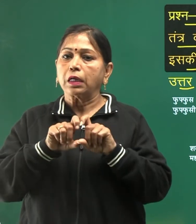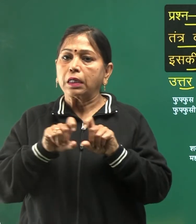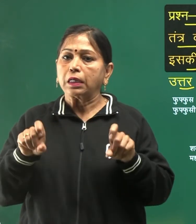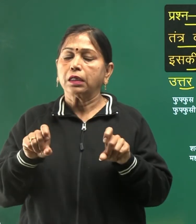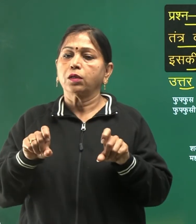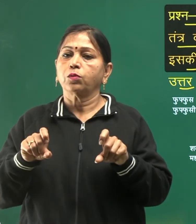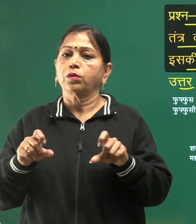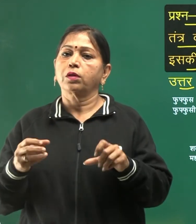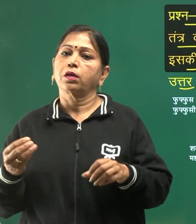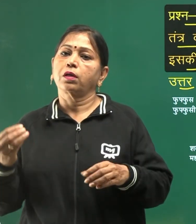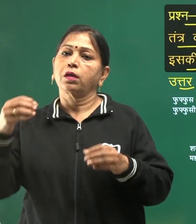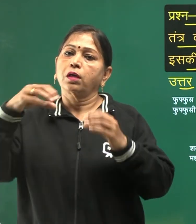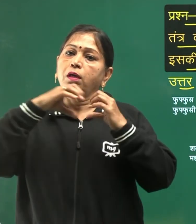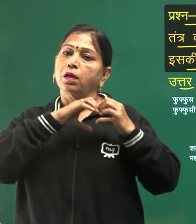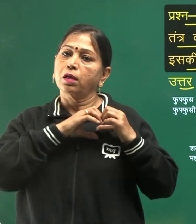फिर हृदय से